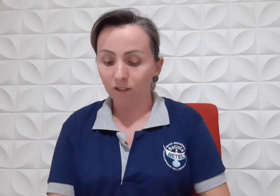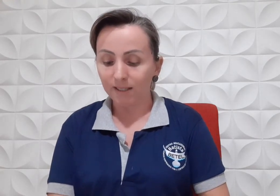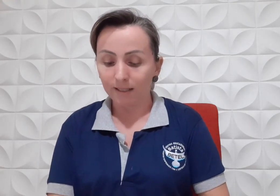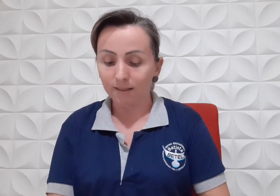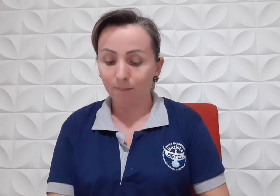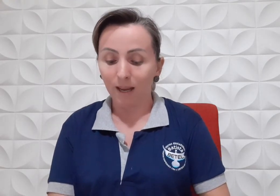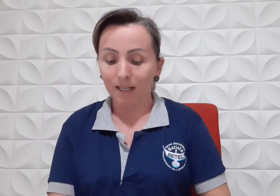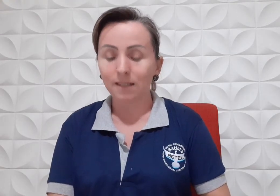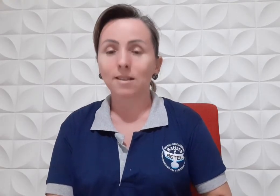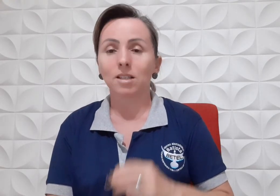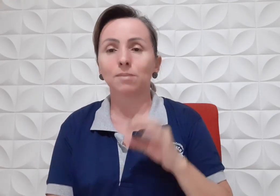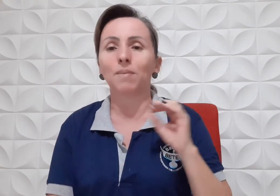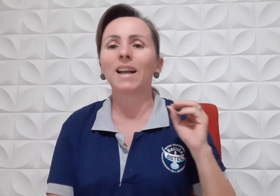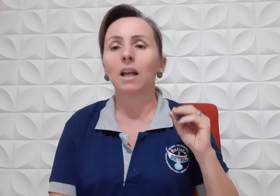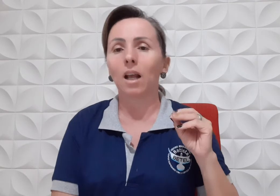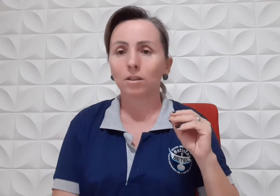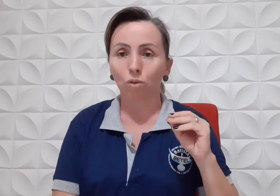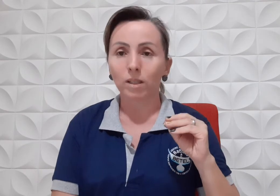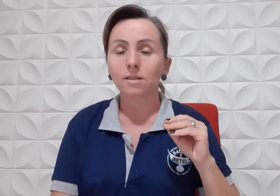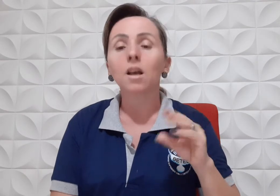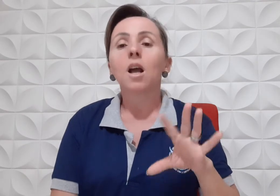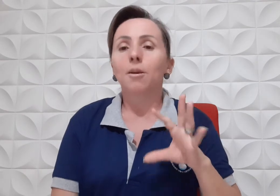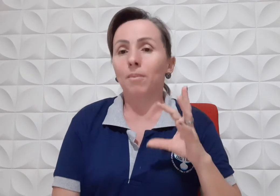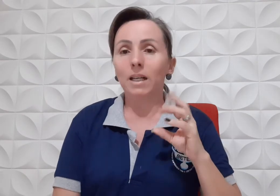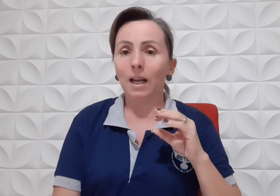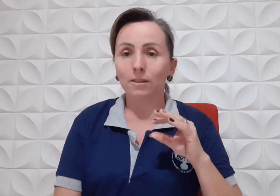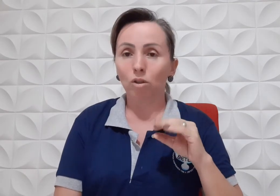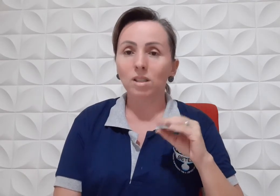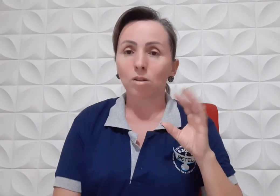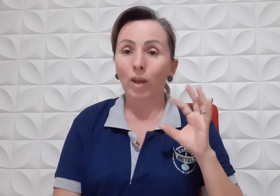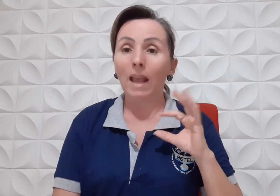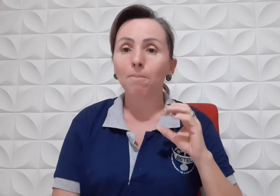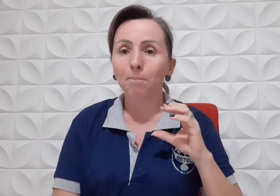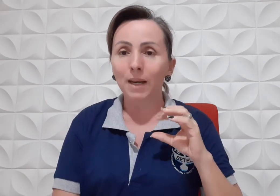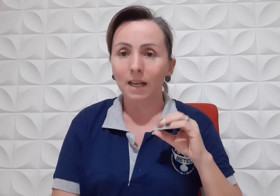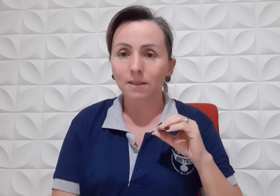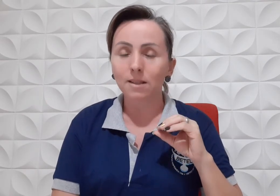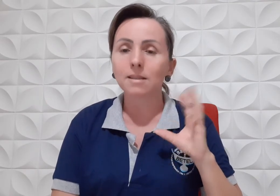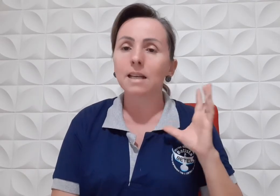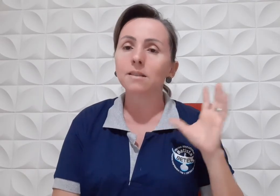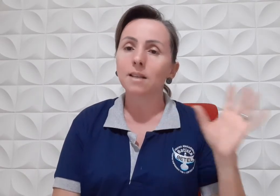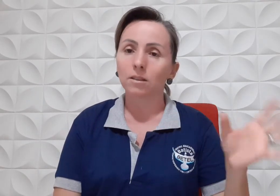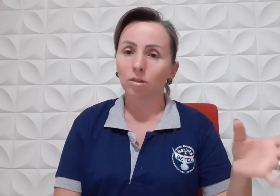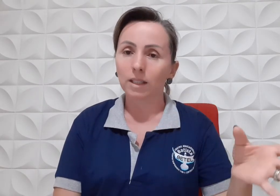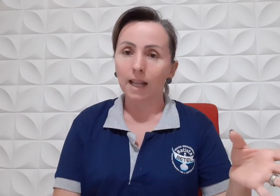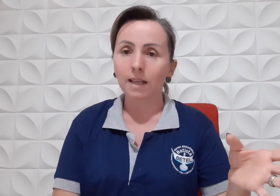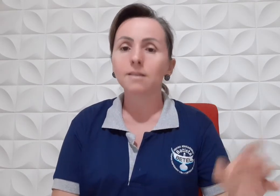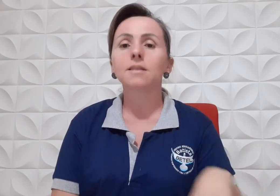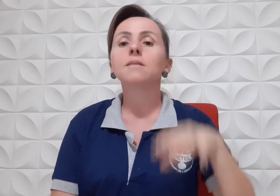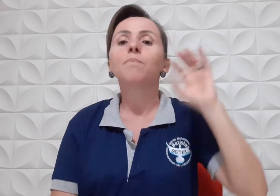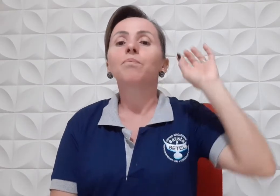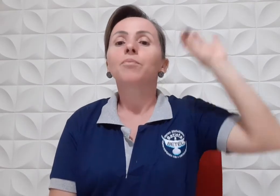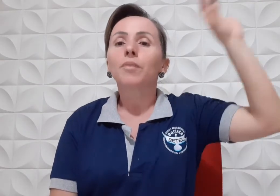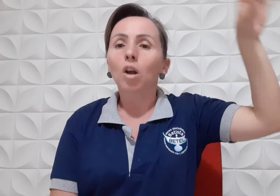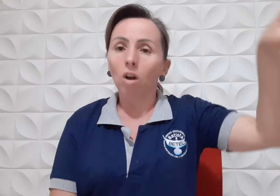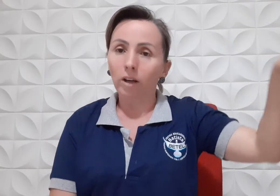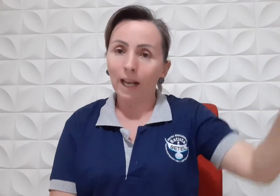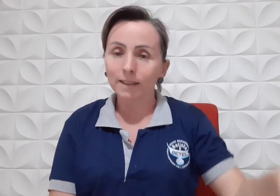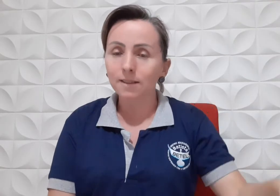vocês também, que são as maquiladoras. Maquiladoras são empresas estadunidenses colocadas lá